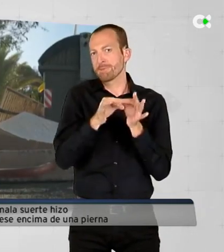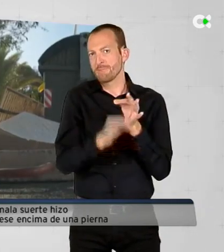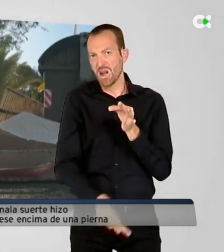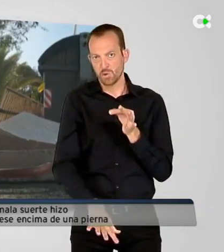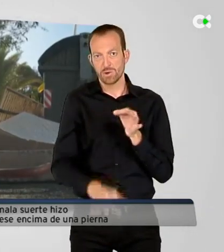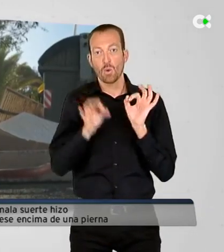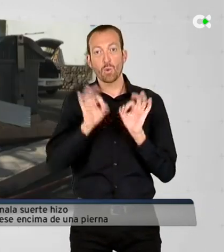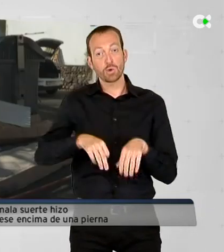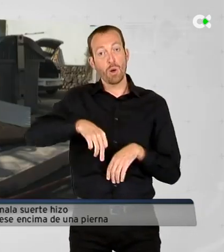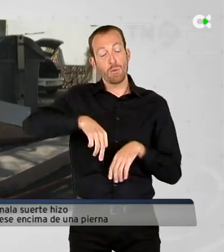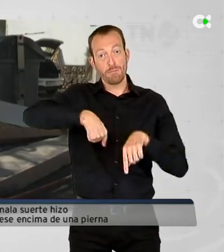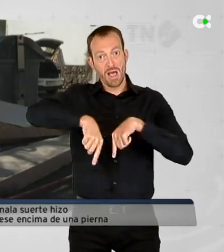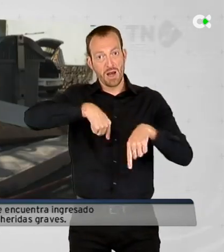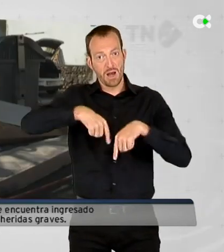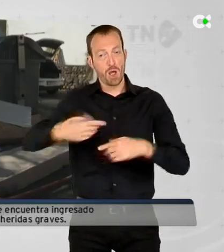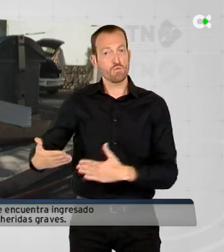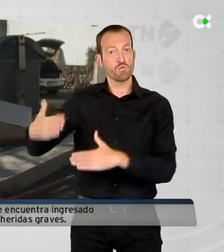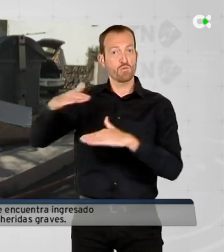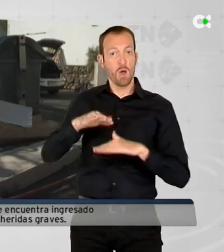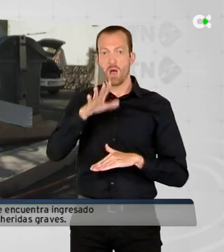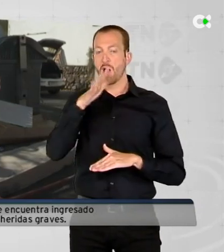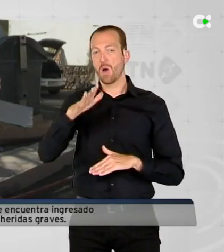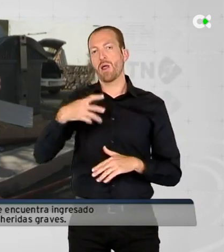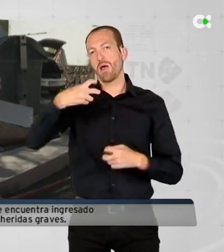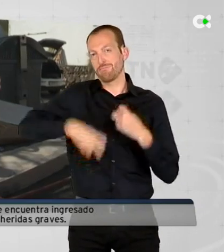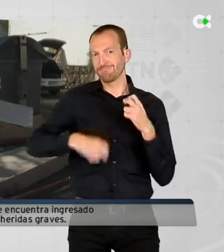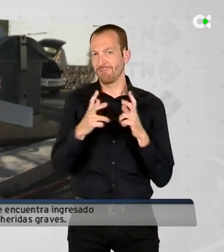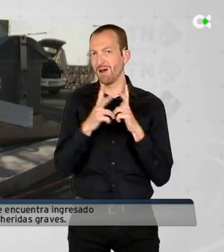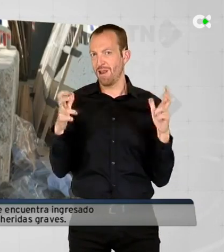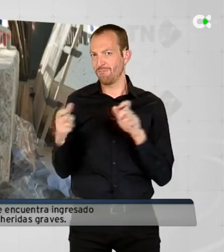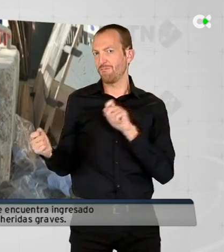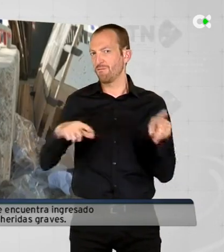cayese encima de una pierna y ahora se encuentra ingresado con heridas graves.